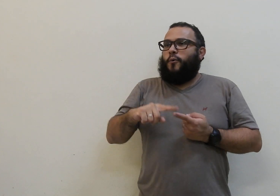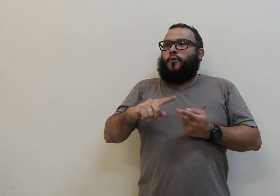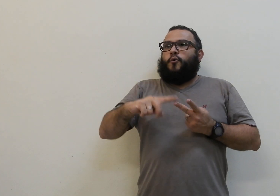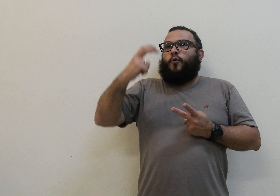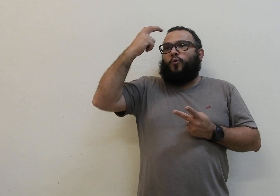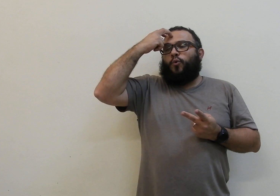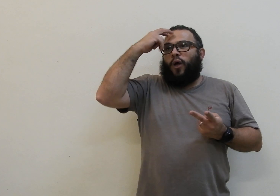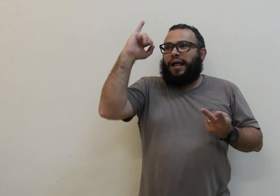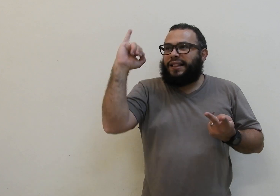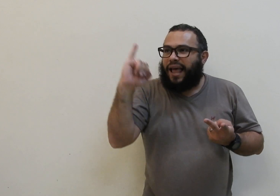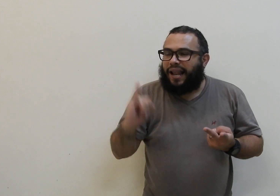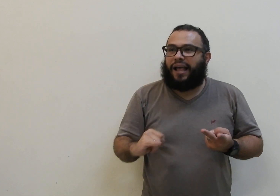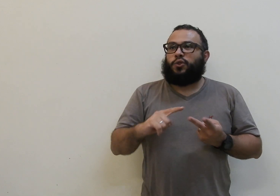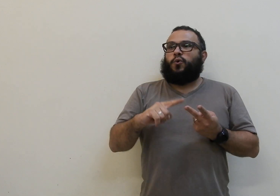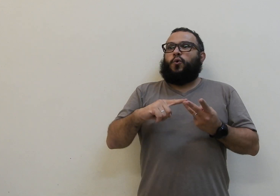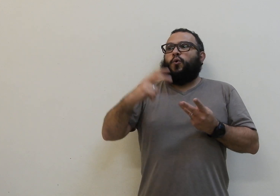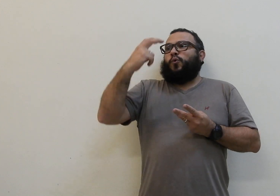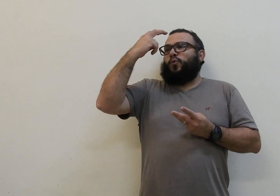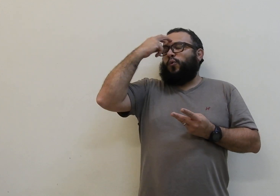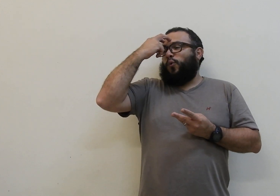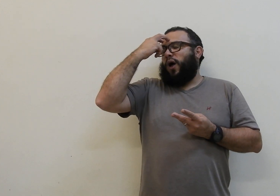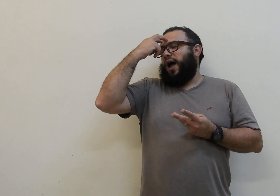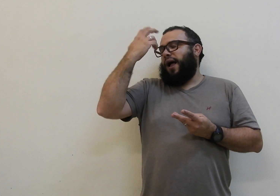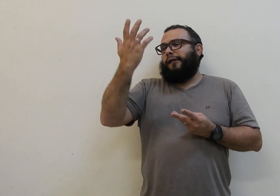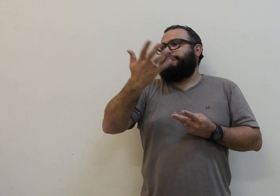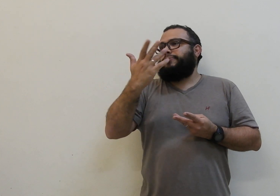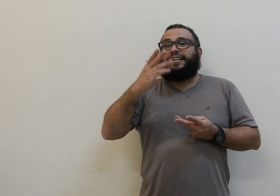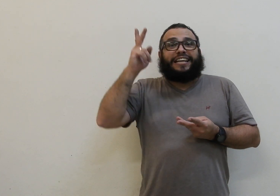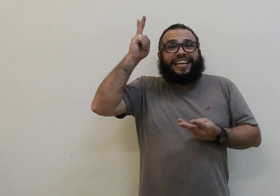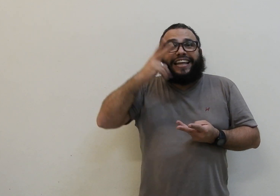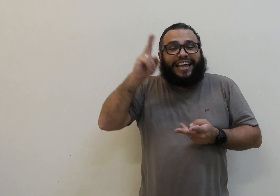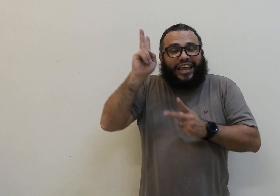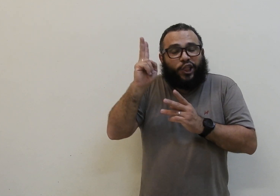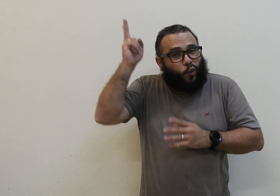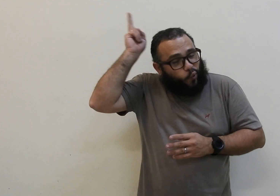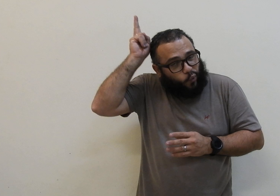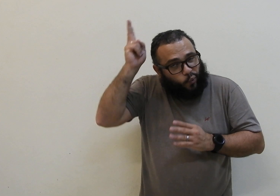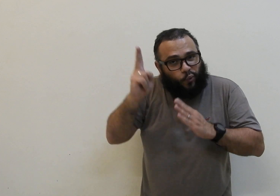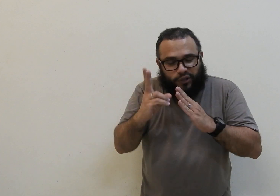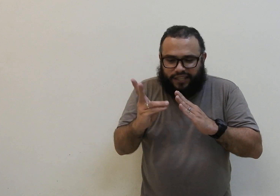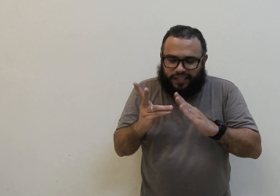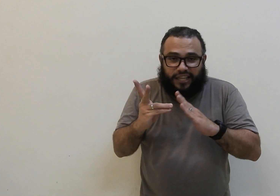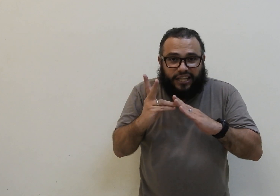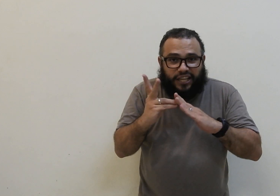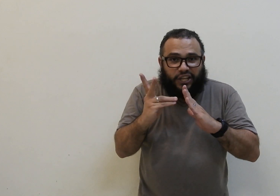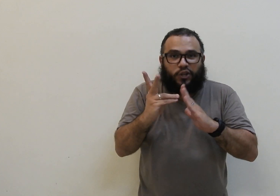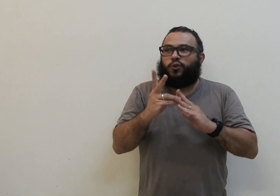vezes a gente pensa na cultura alemã, na cultura italiana, na cultura indígena,